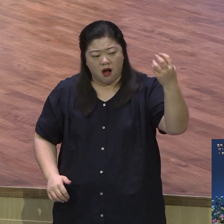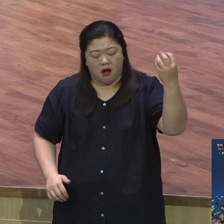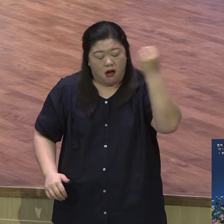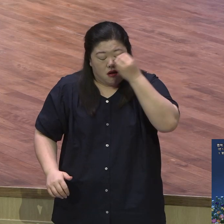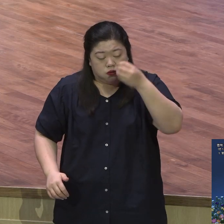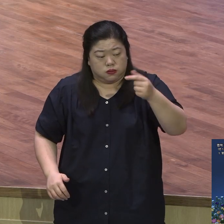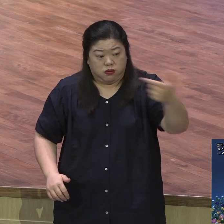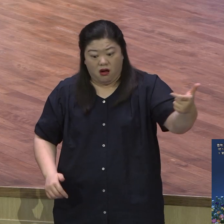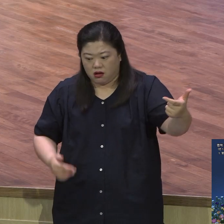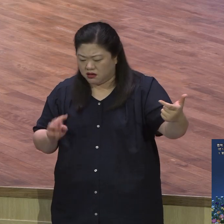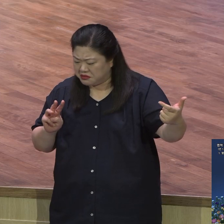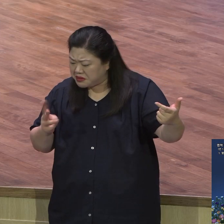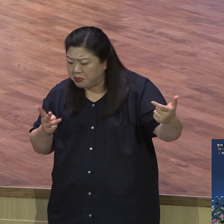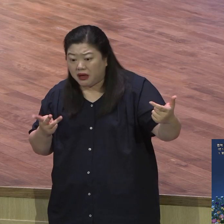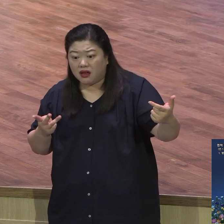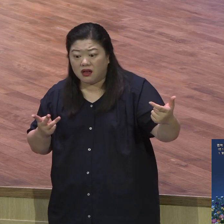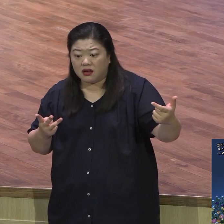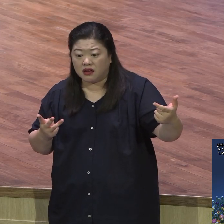이깁니다.